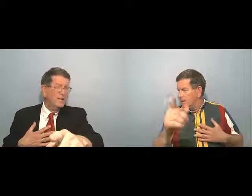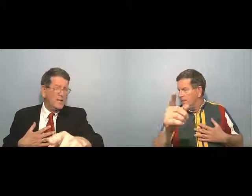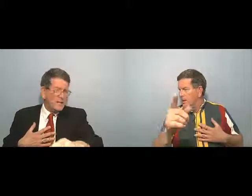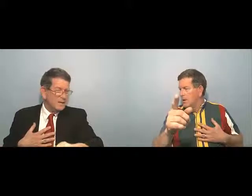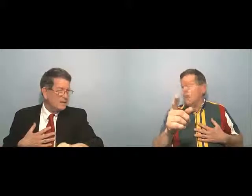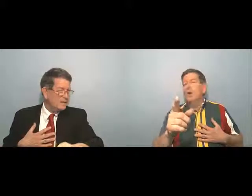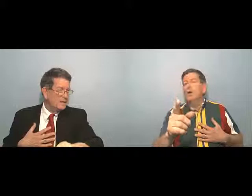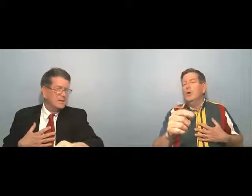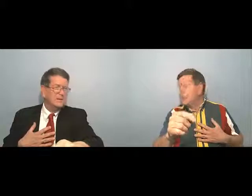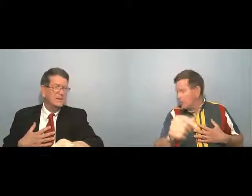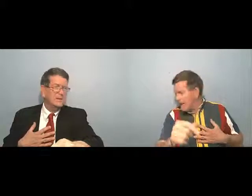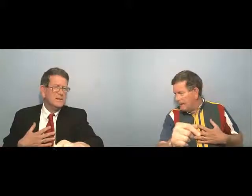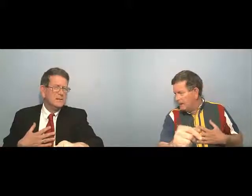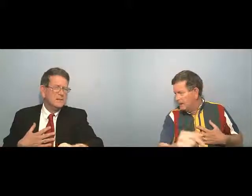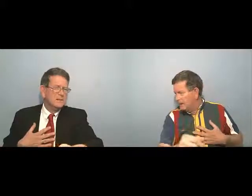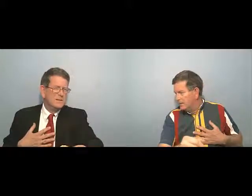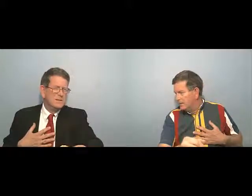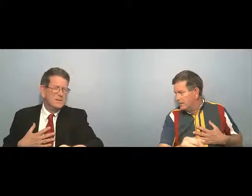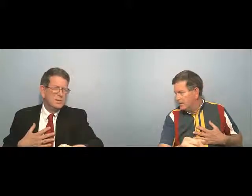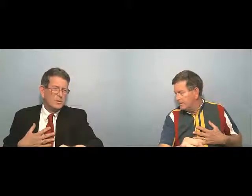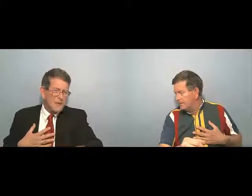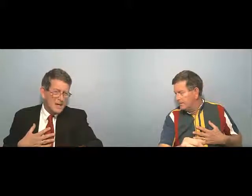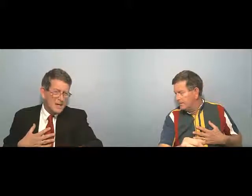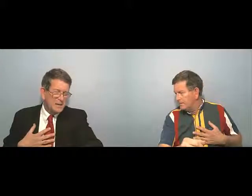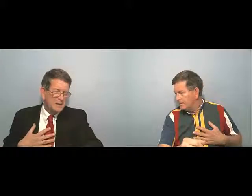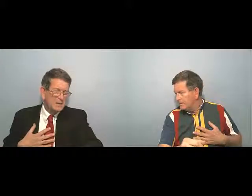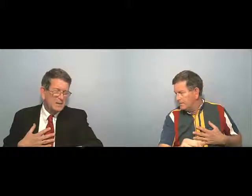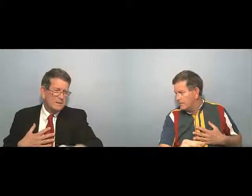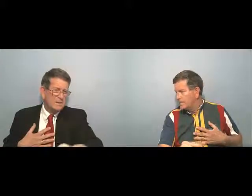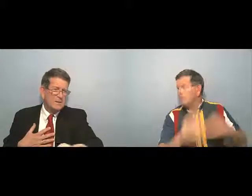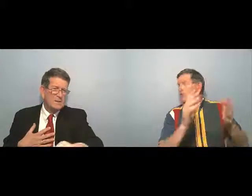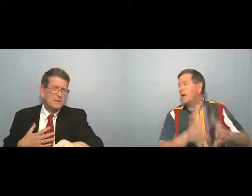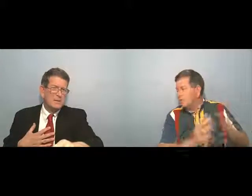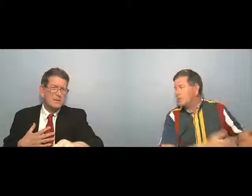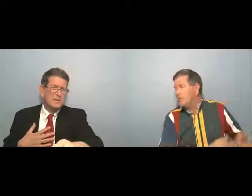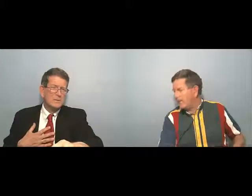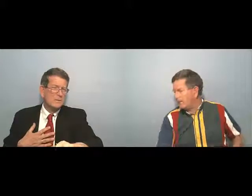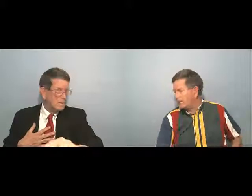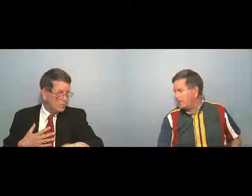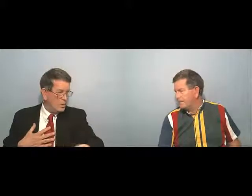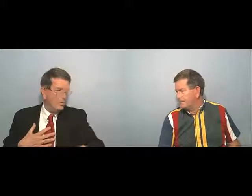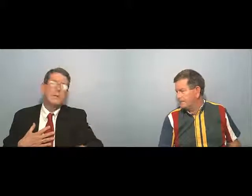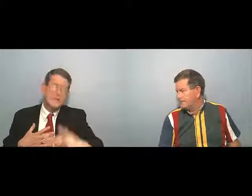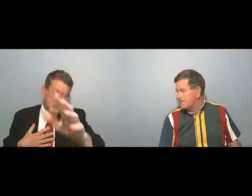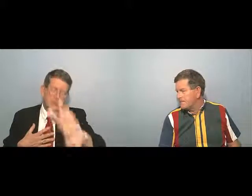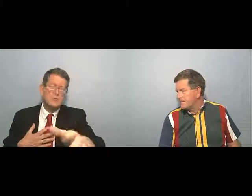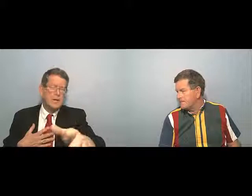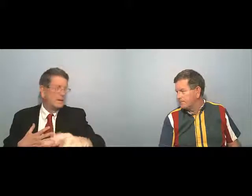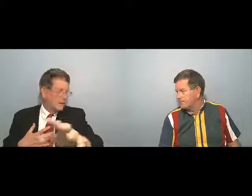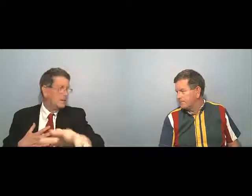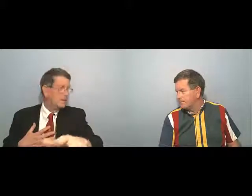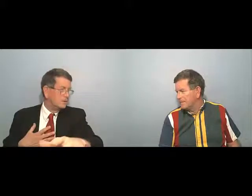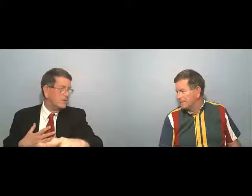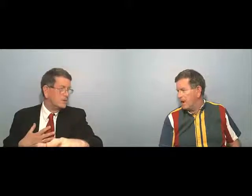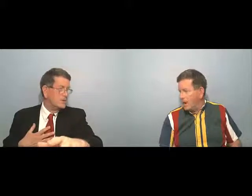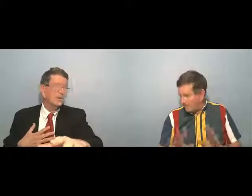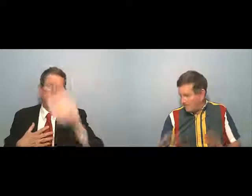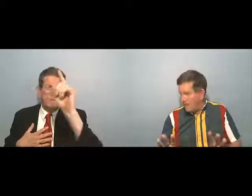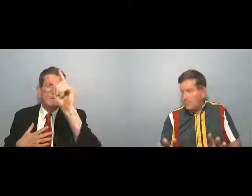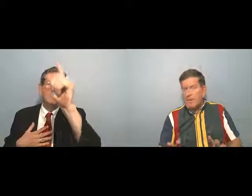lire le journal. Le journal. Chaque soir. Du tout? Ok, chaque soir. De temps en temps. Et finalement, ne plus lire